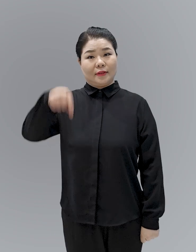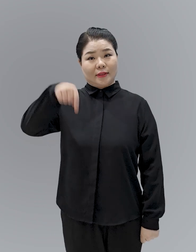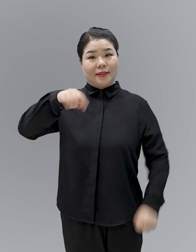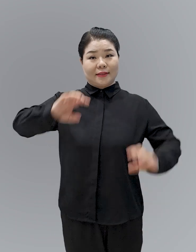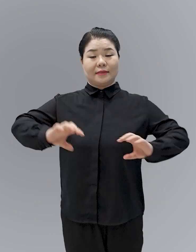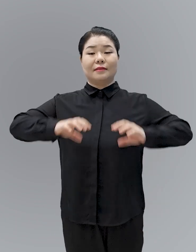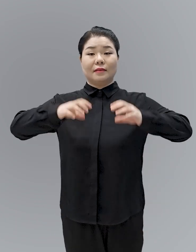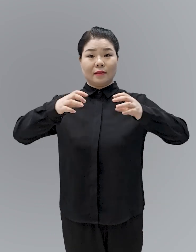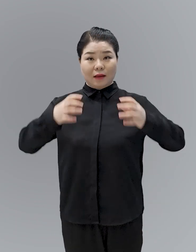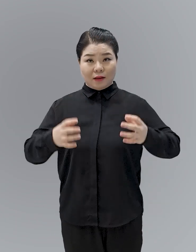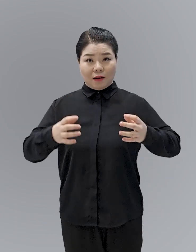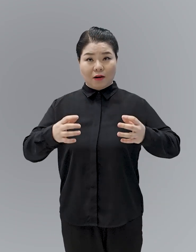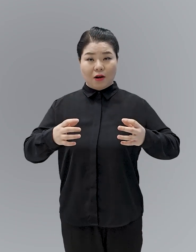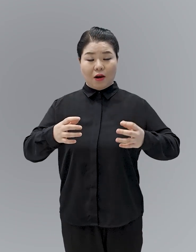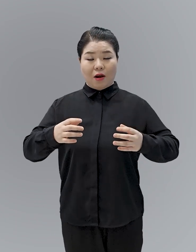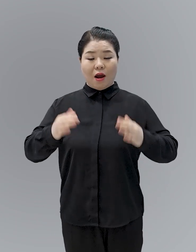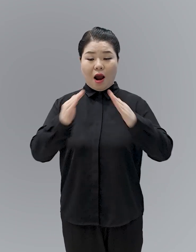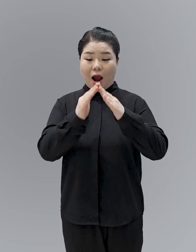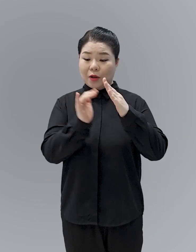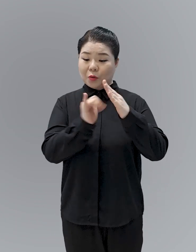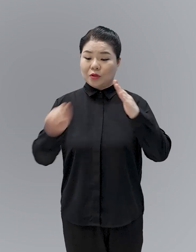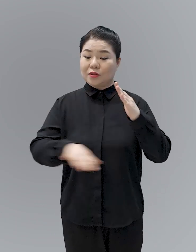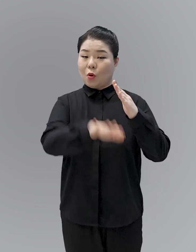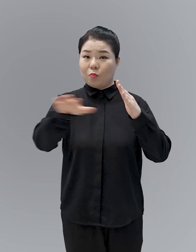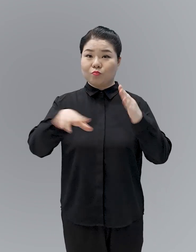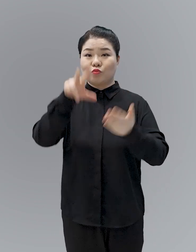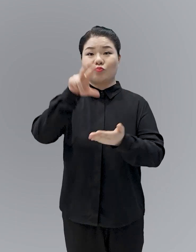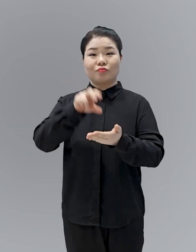이 세상에 물론 문제 있는 가족은 없다.